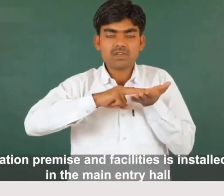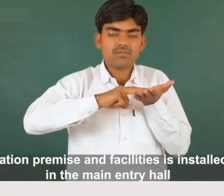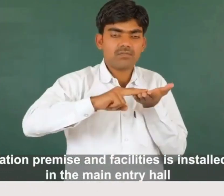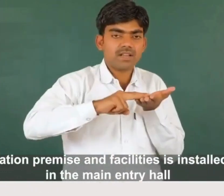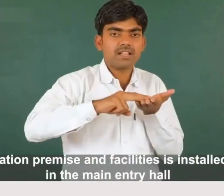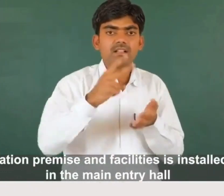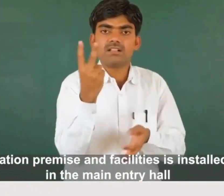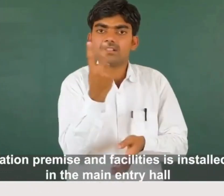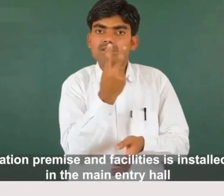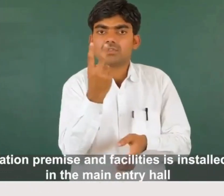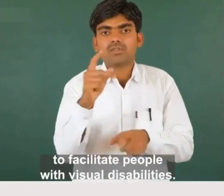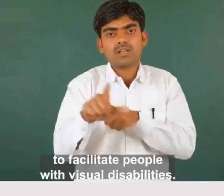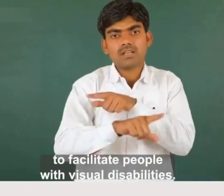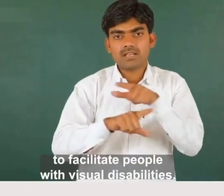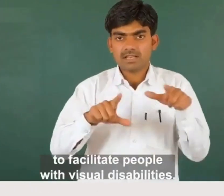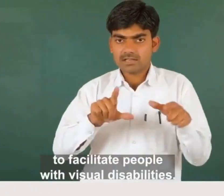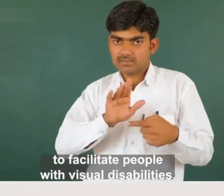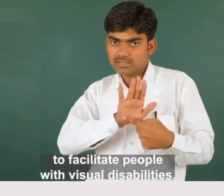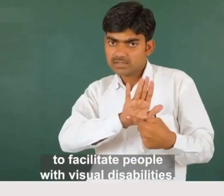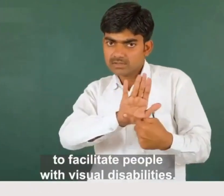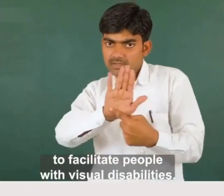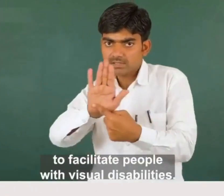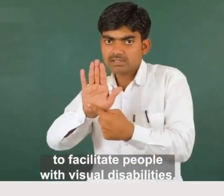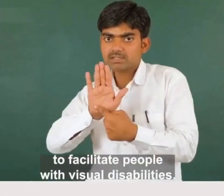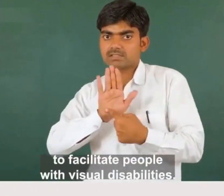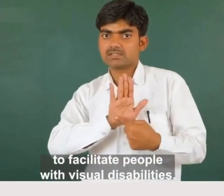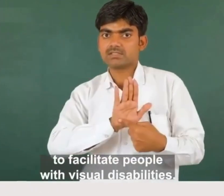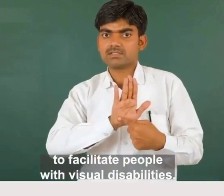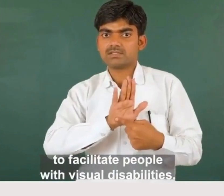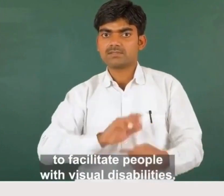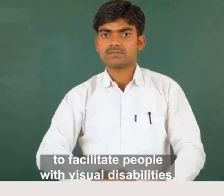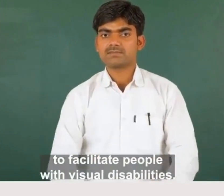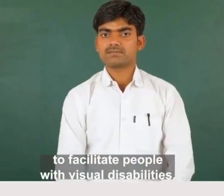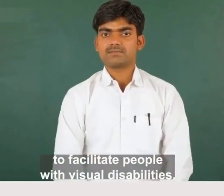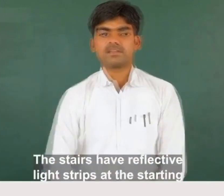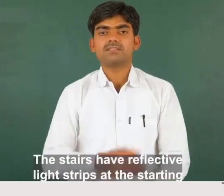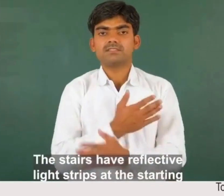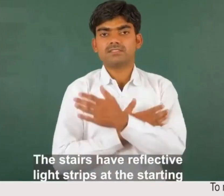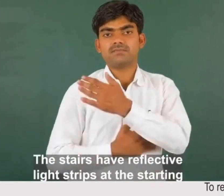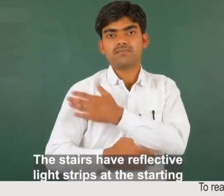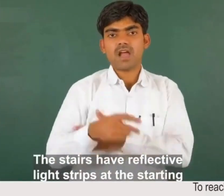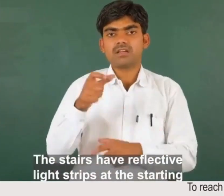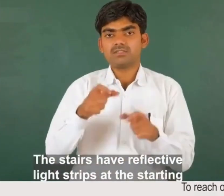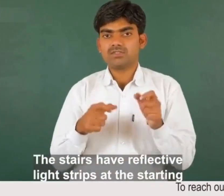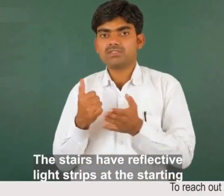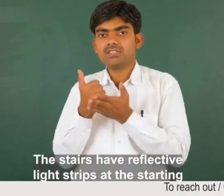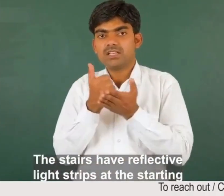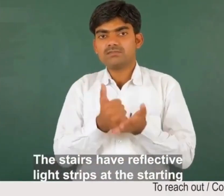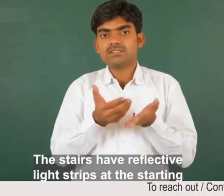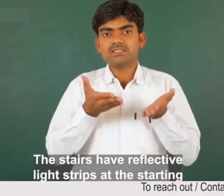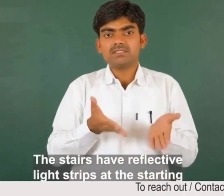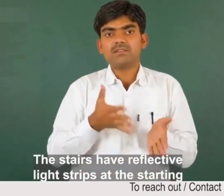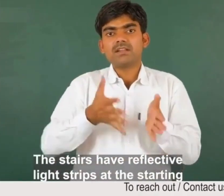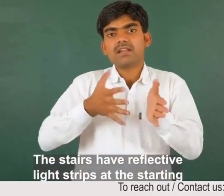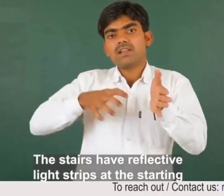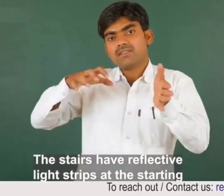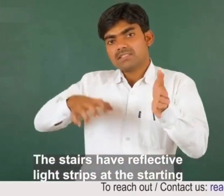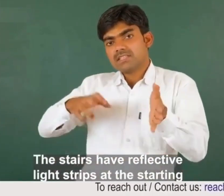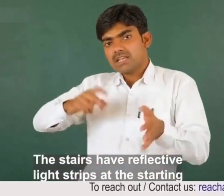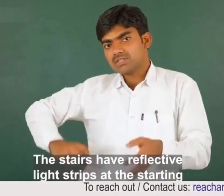स्टेशन मानचित्र स्थापित किया गया है कम दृष्टी वाले लोगों की सहायता के लिए सीडियों के आरम और अंतमे